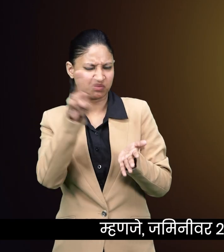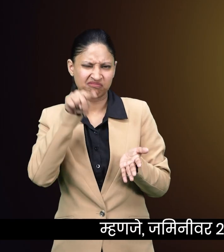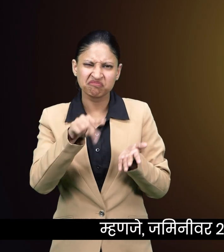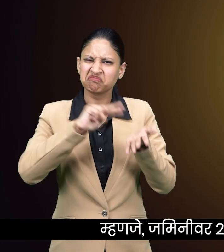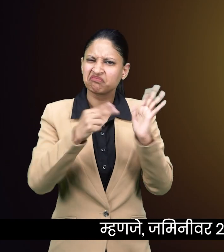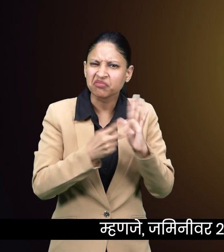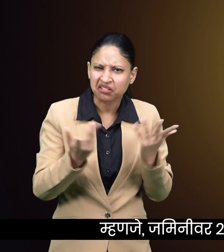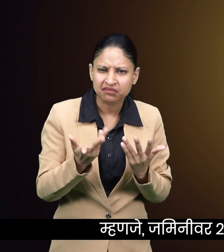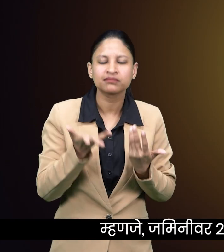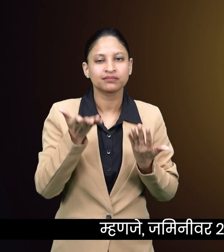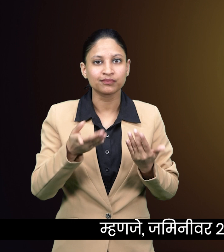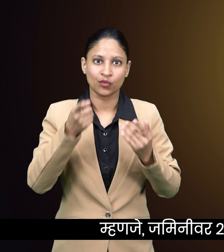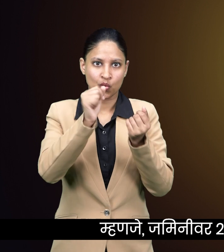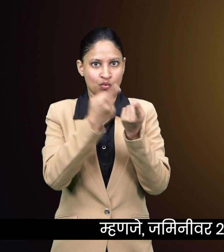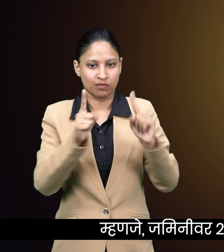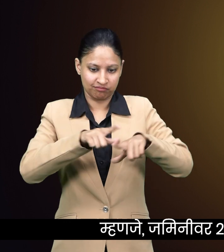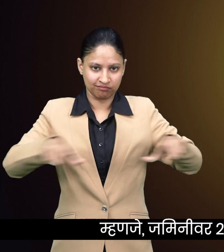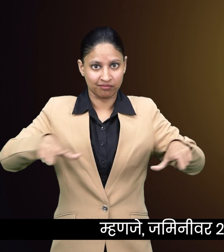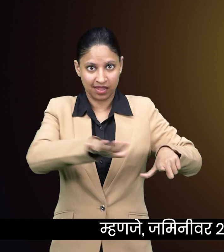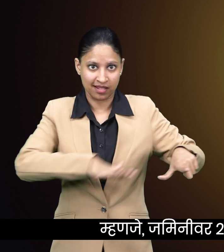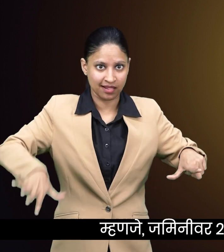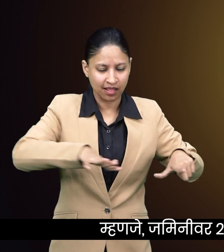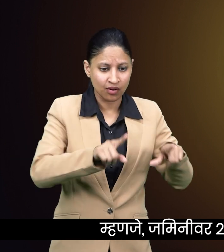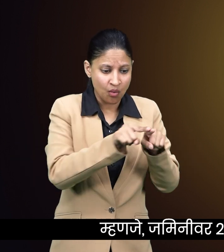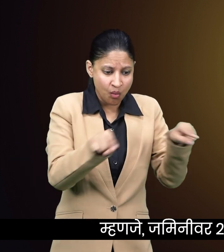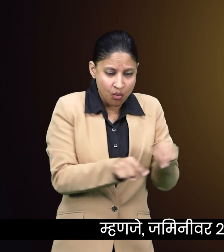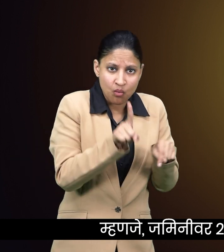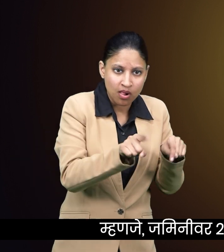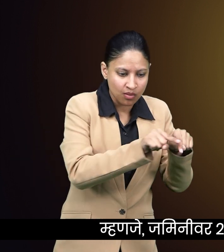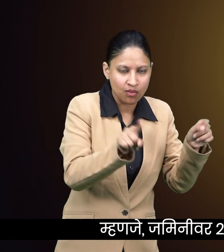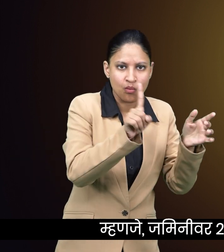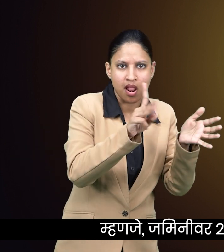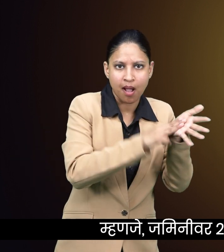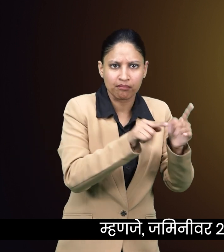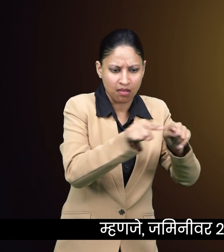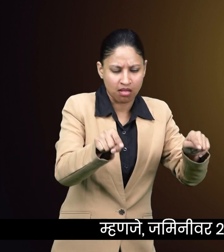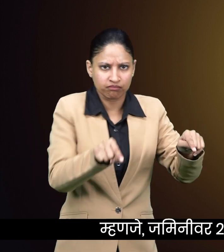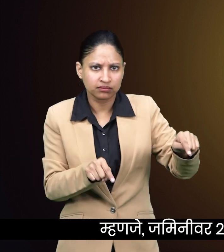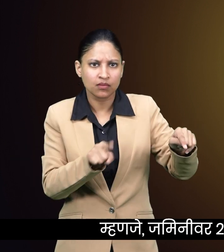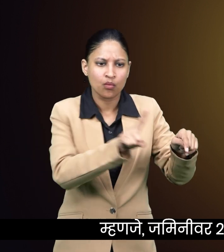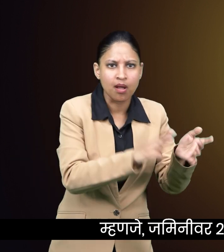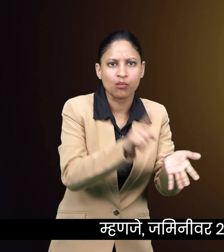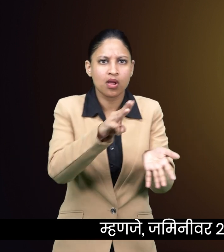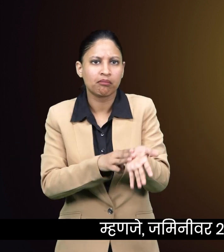म्हणजे जमिनीवर 20 चौकोन जागा आहे. प्रत्येक 1 मीटर गुणिले 1 मीटर.